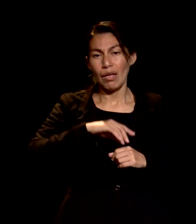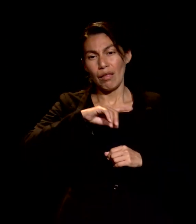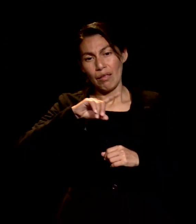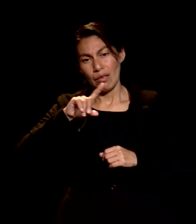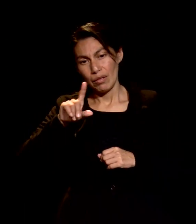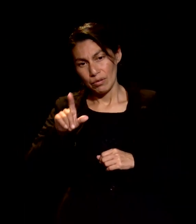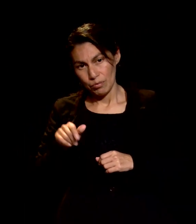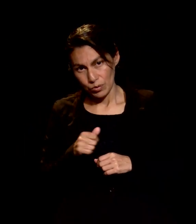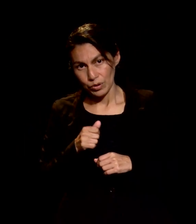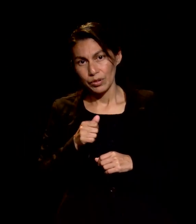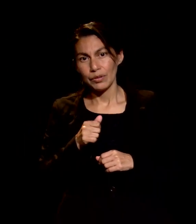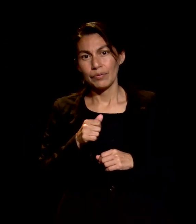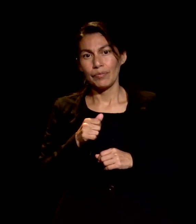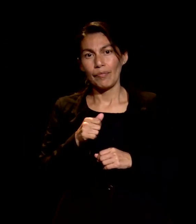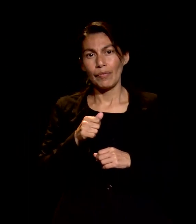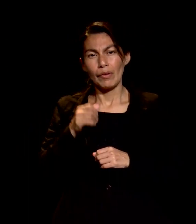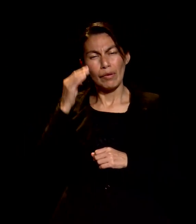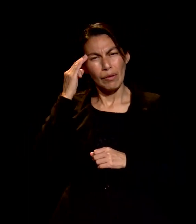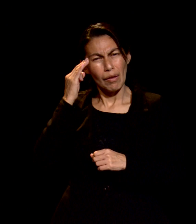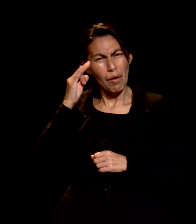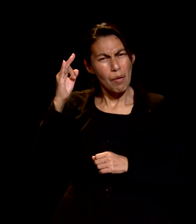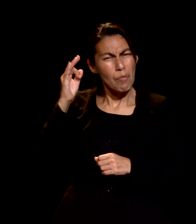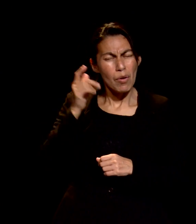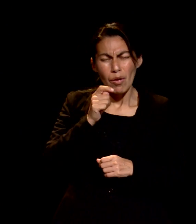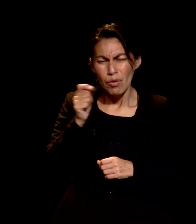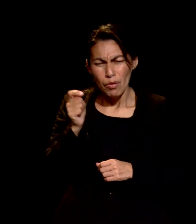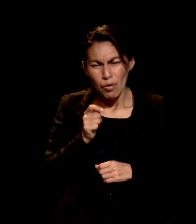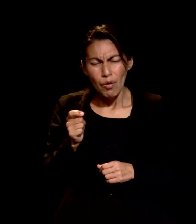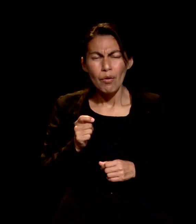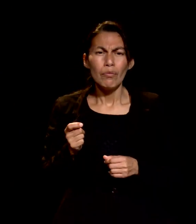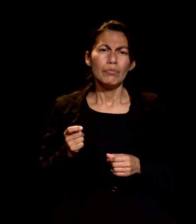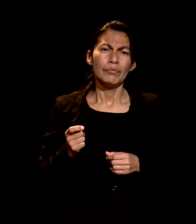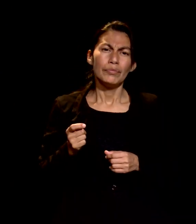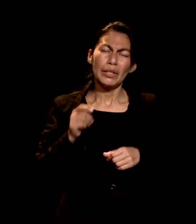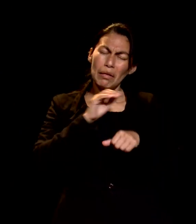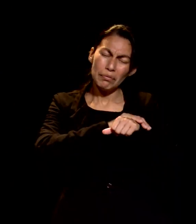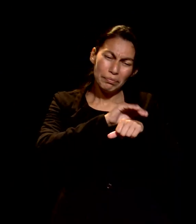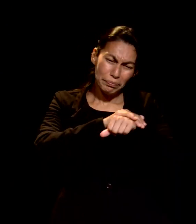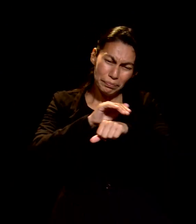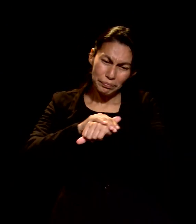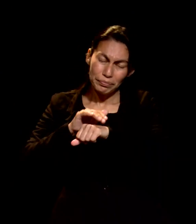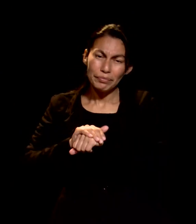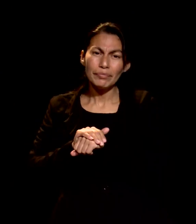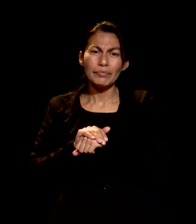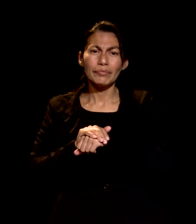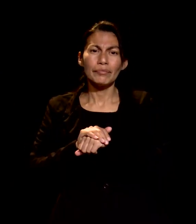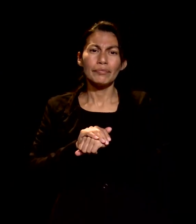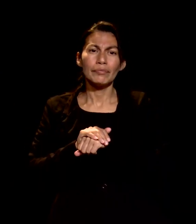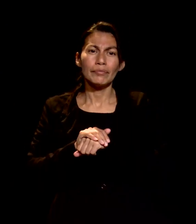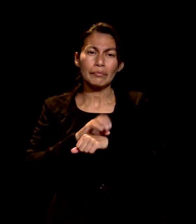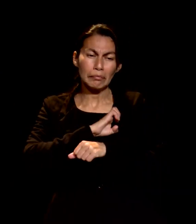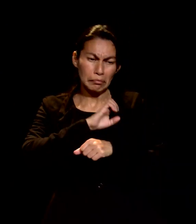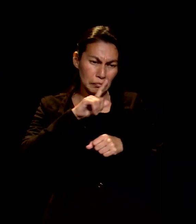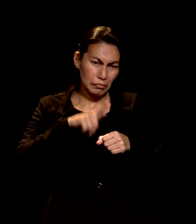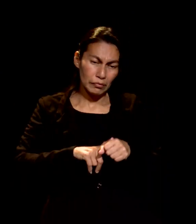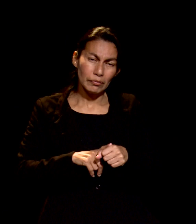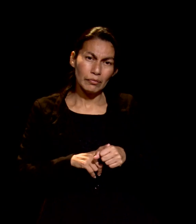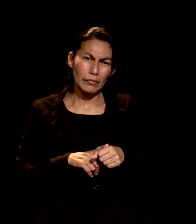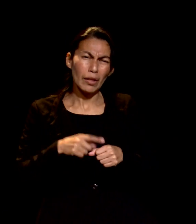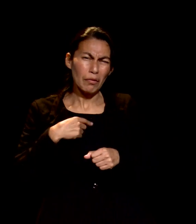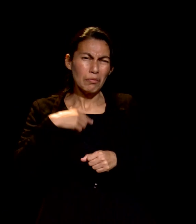vendría el tiempo de noviazgo de tener amigas especiales